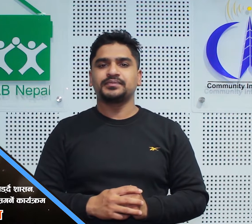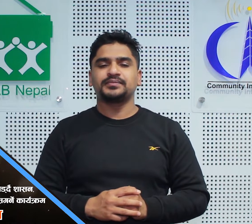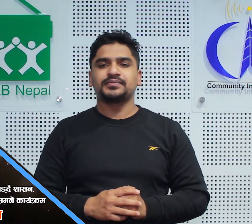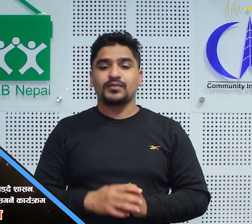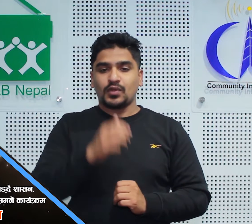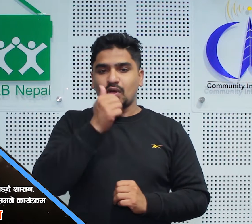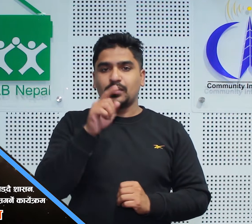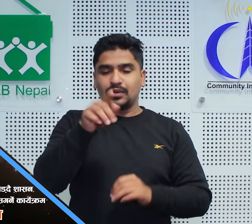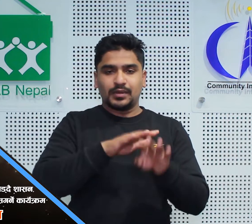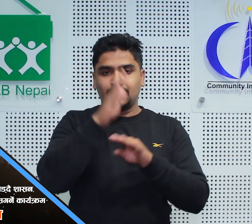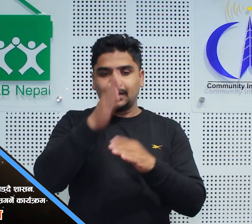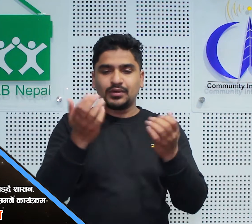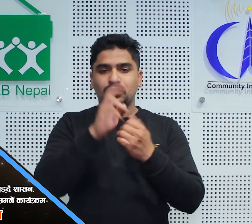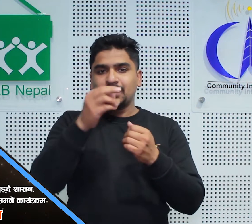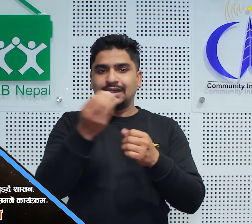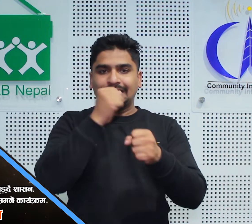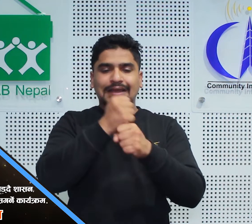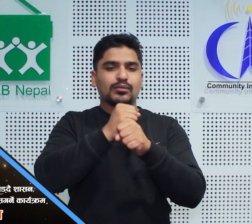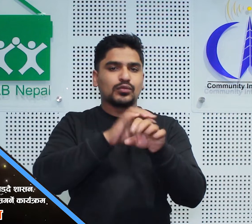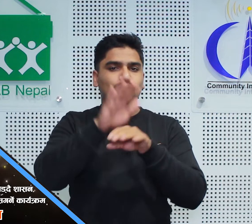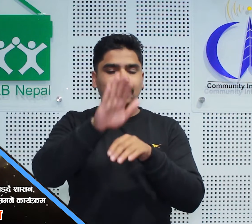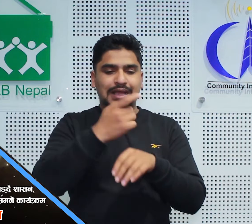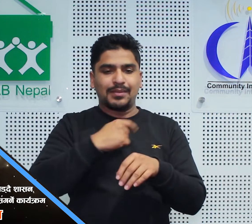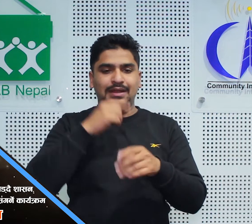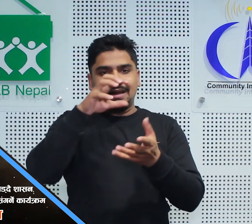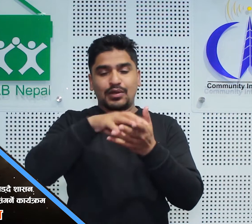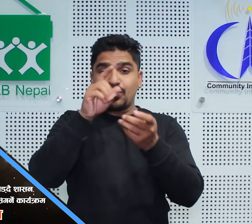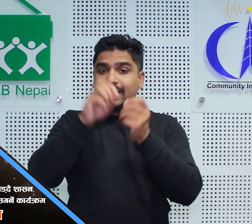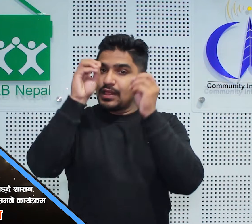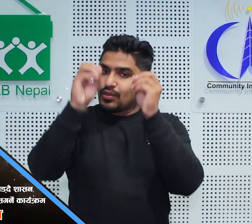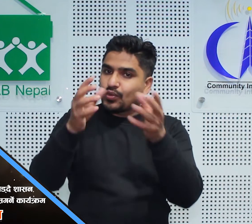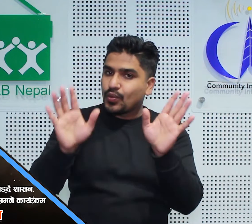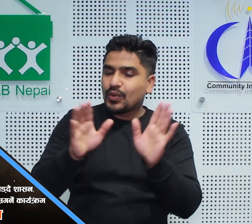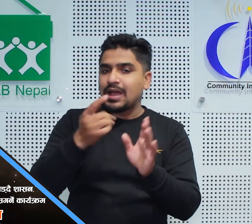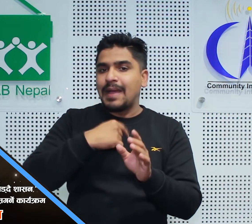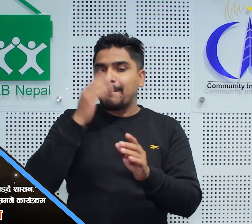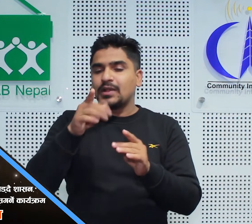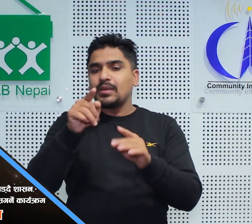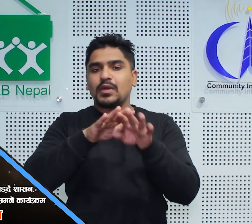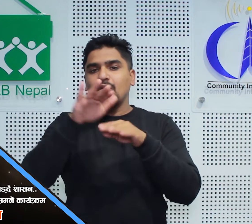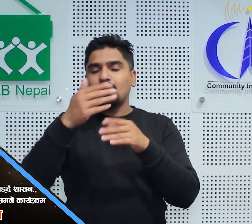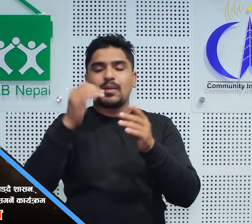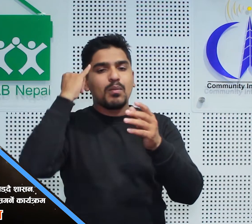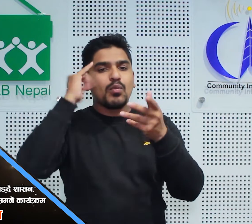अब तपाईँहरूले गर्नुपर्ने केही कामहरू छन्। हामीले ठाउँ बनाइदिउँ, हामीले तपाईँहरूलाई प्रविधि उपलब्ध